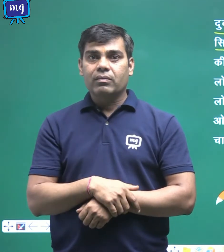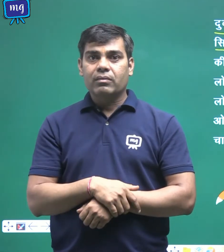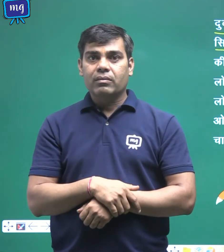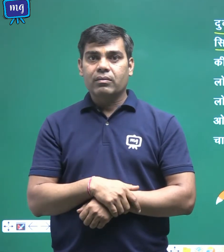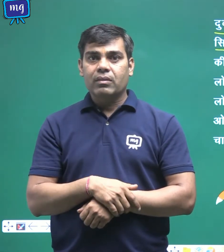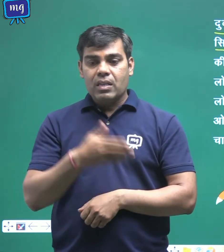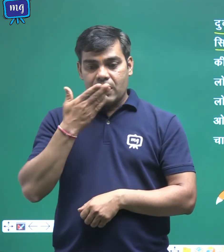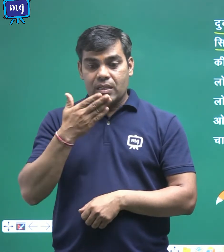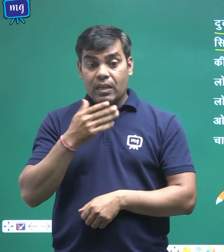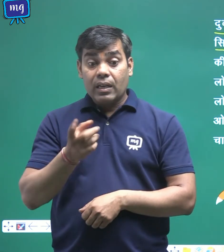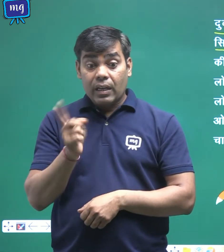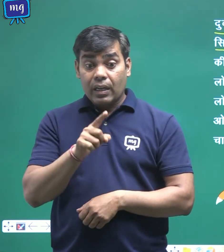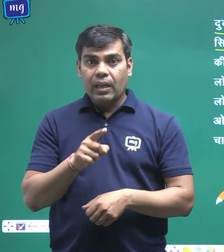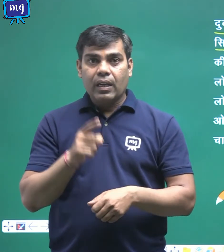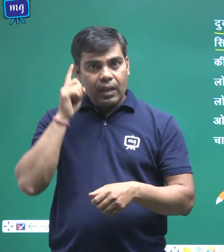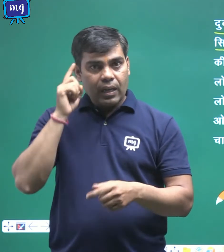सिखाने के लिए